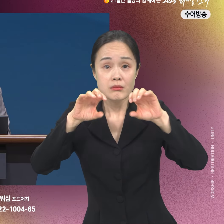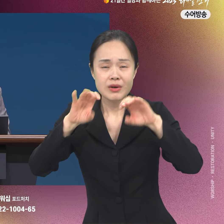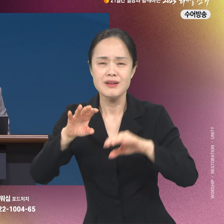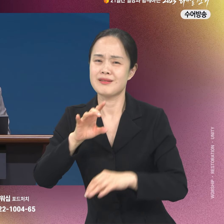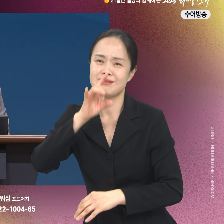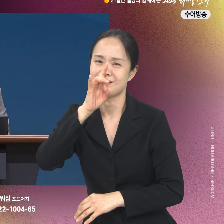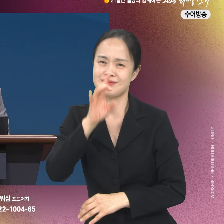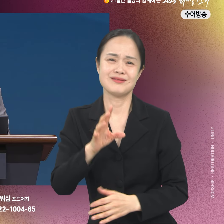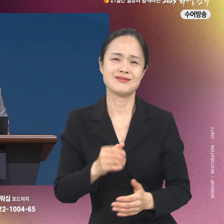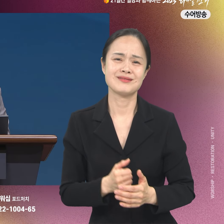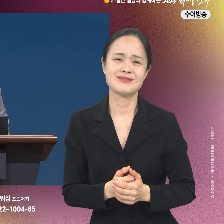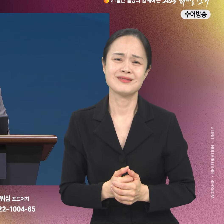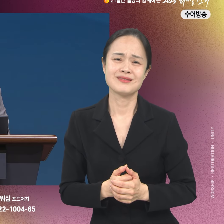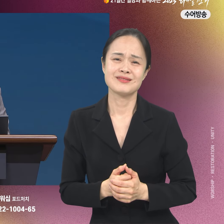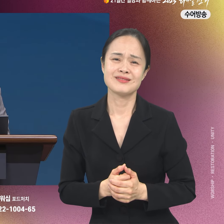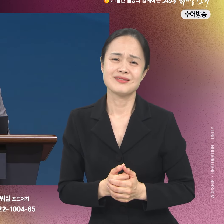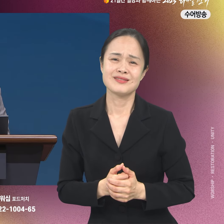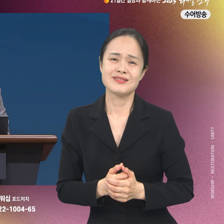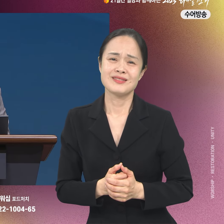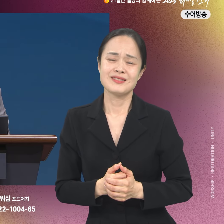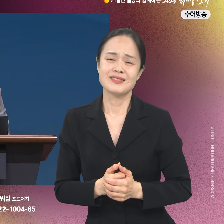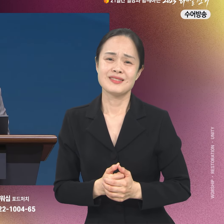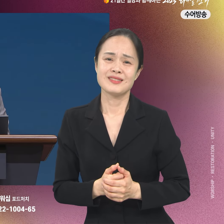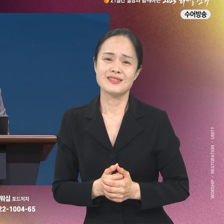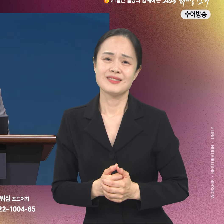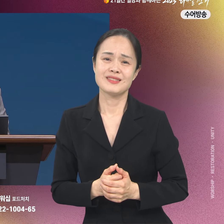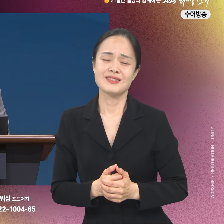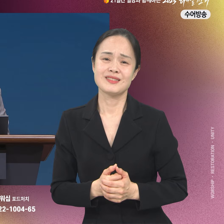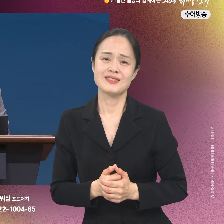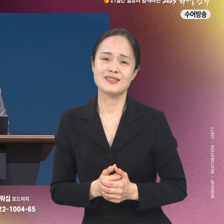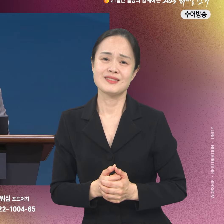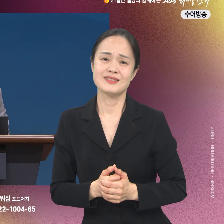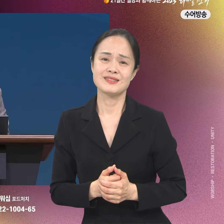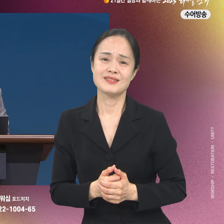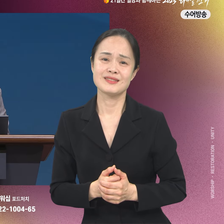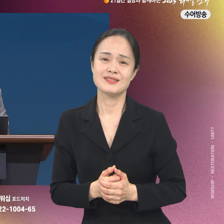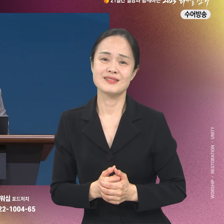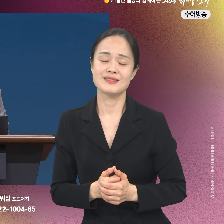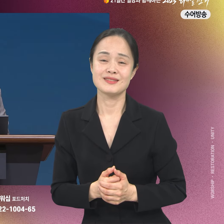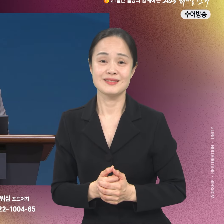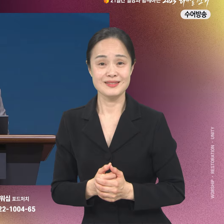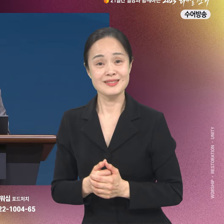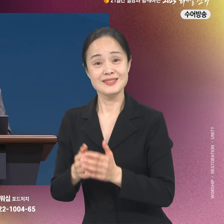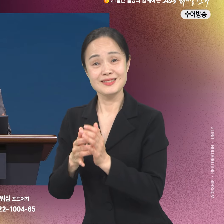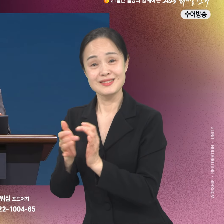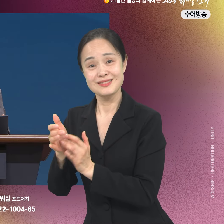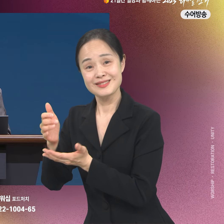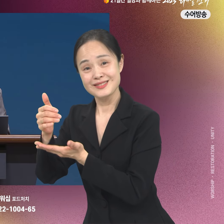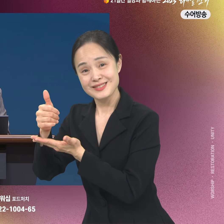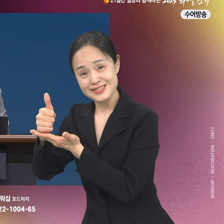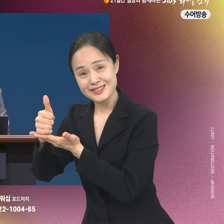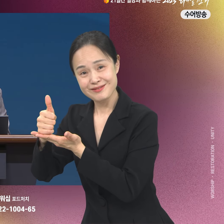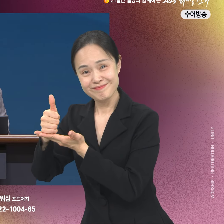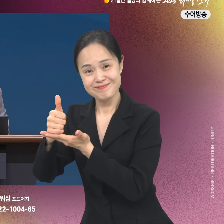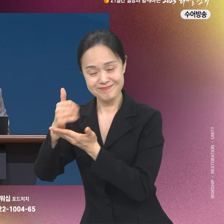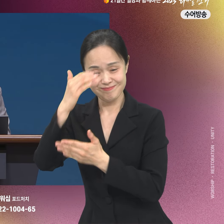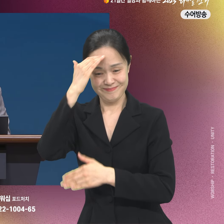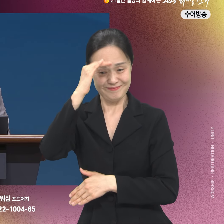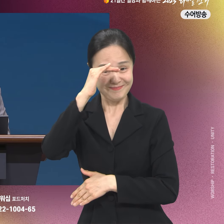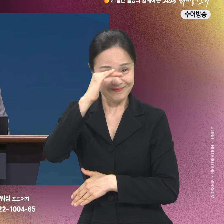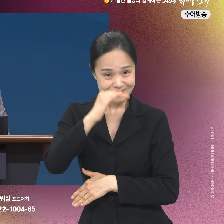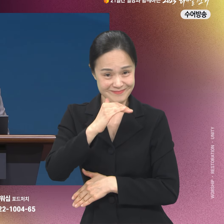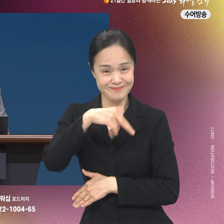같아요. 예. 주님이 삭개오의 집에서 묵겠다고 했을 때 주변에서 얼마나